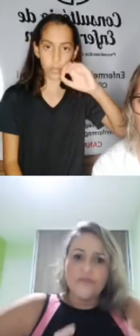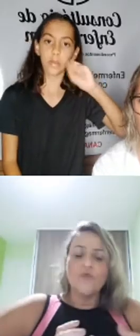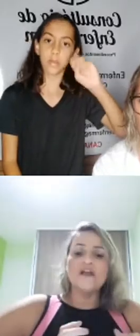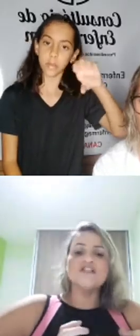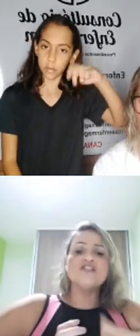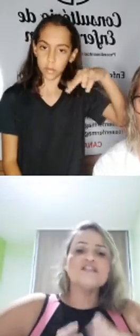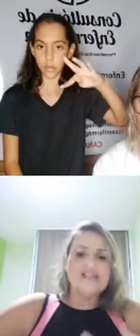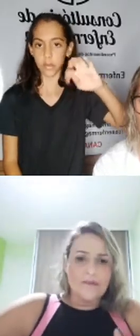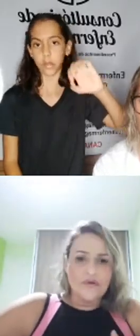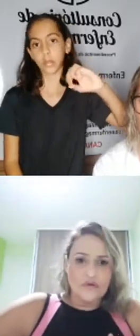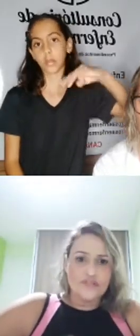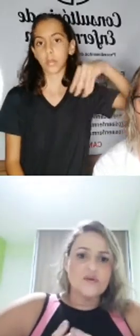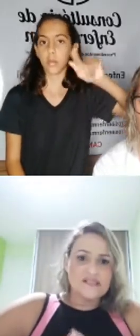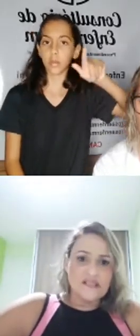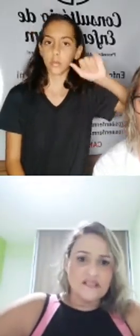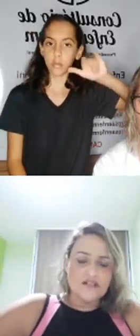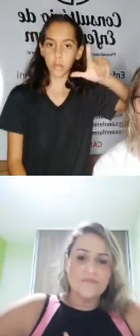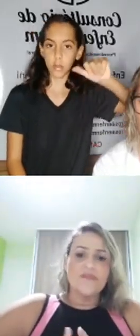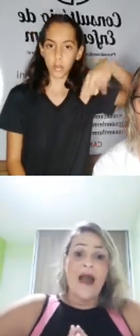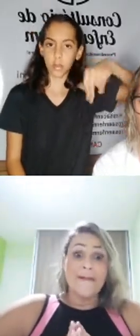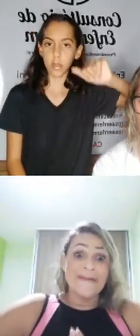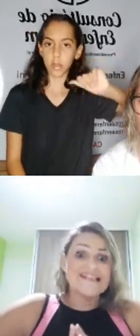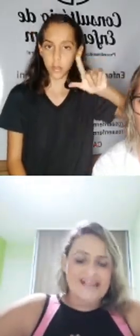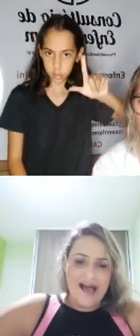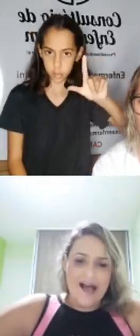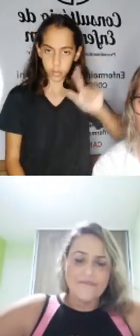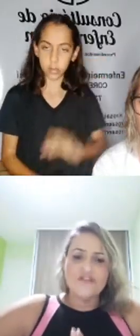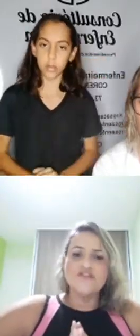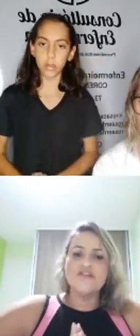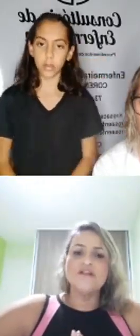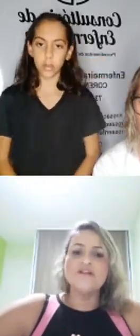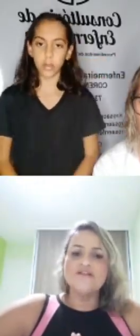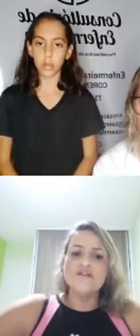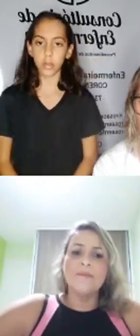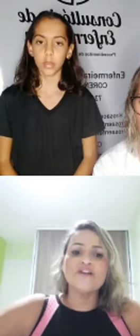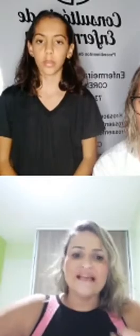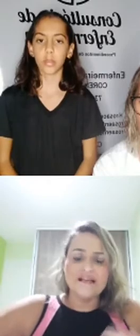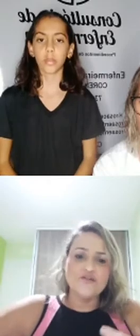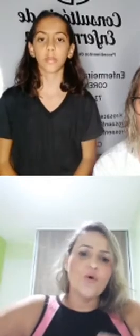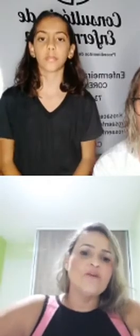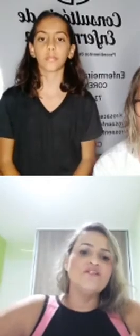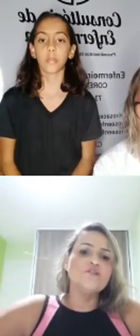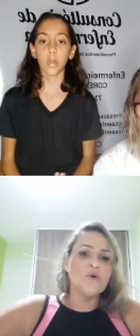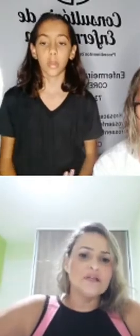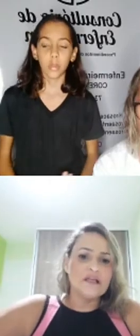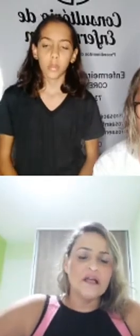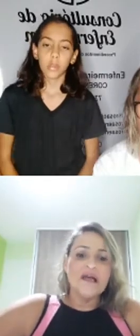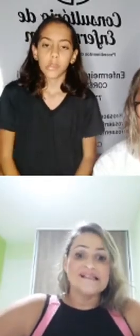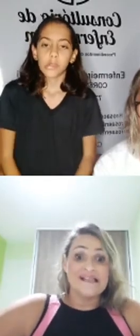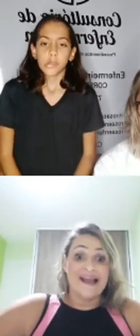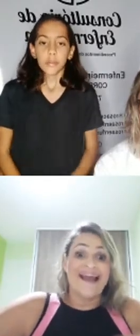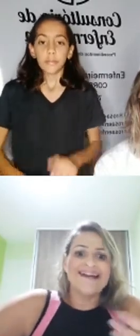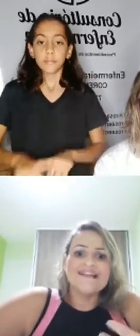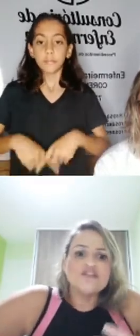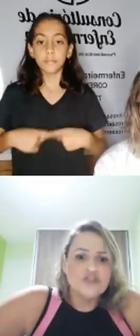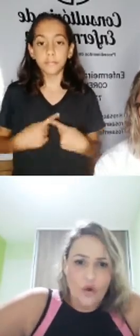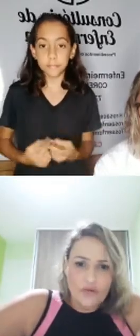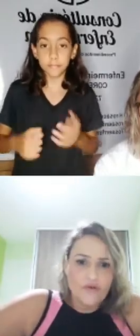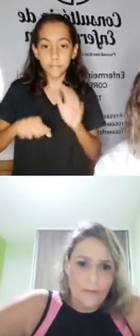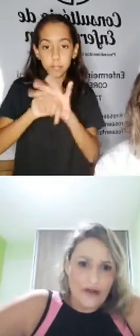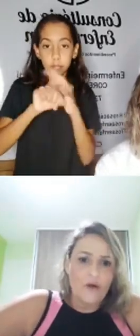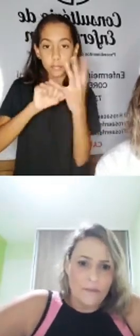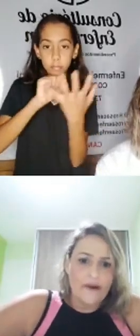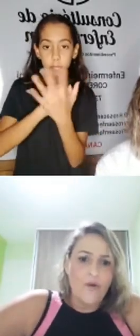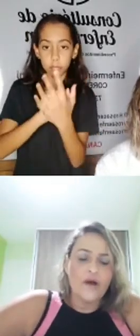Porém, o que a gente sabe hoje é o seguinte, apesar do Covid poder ser